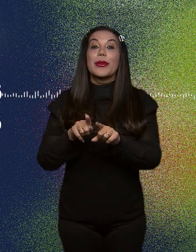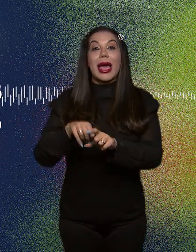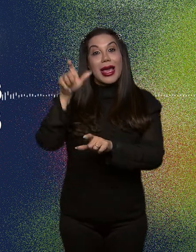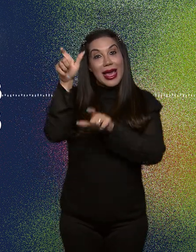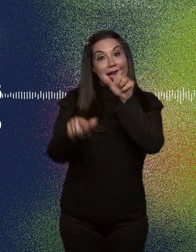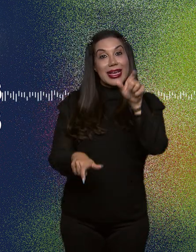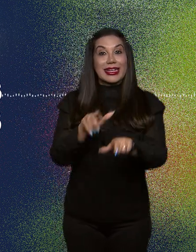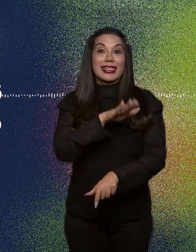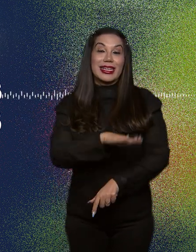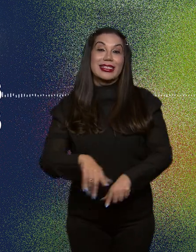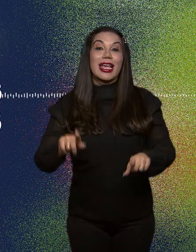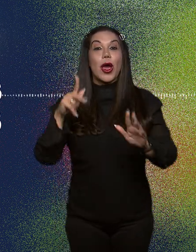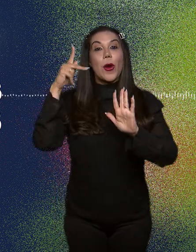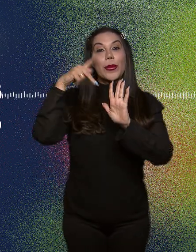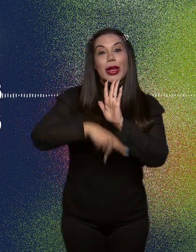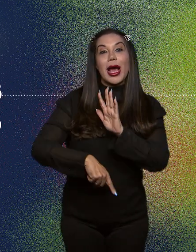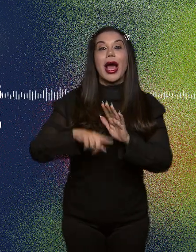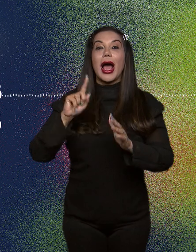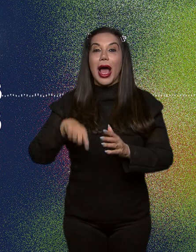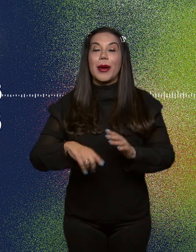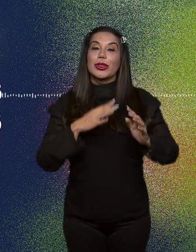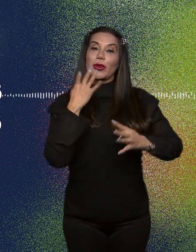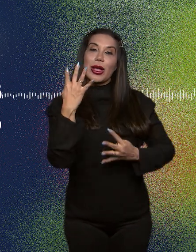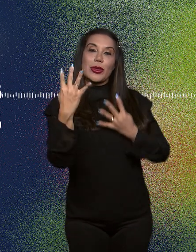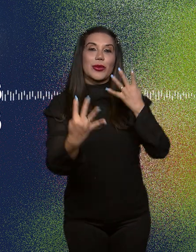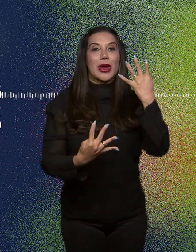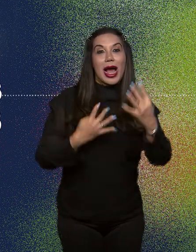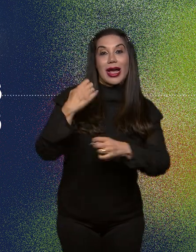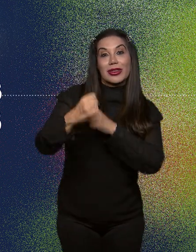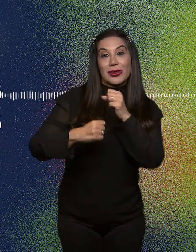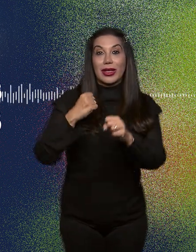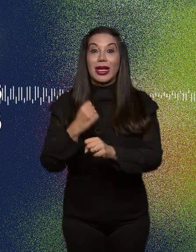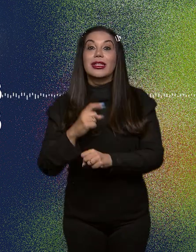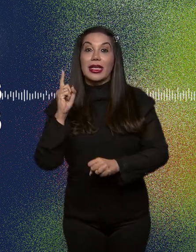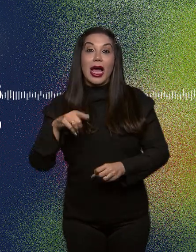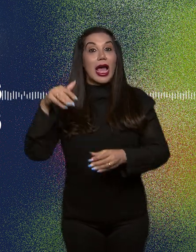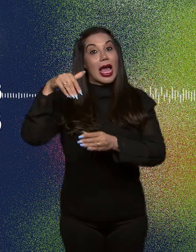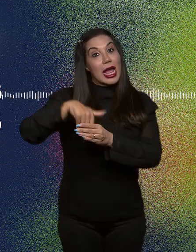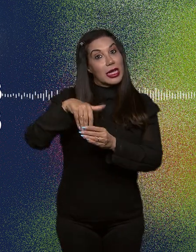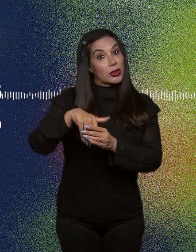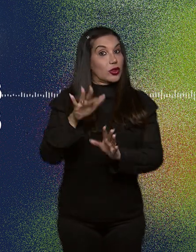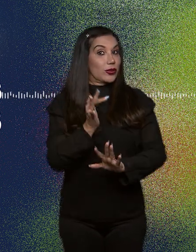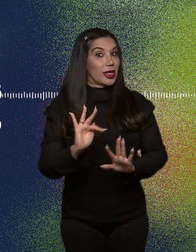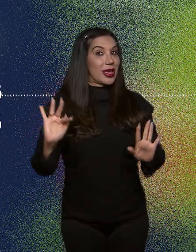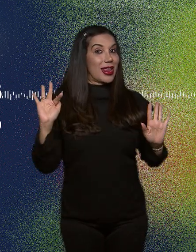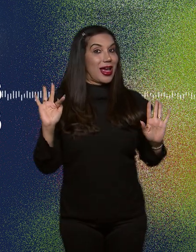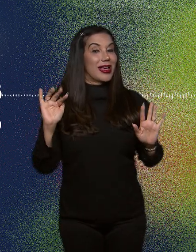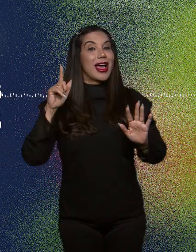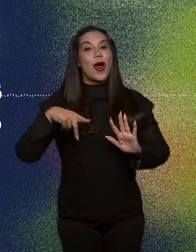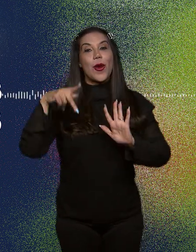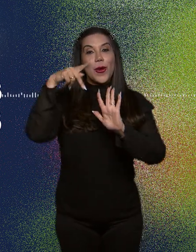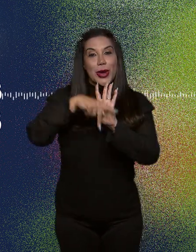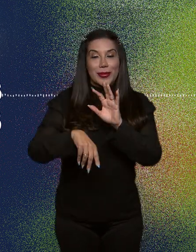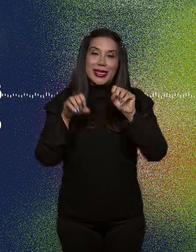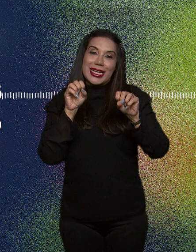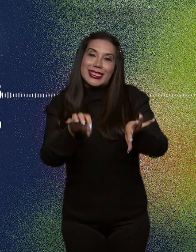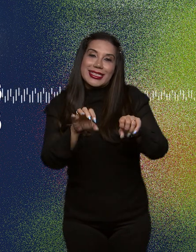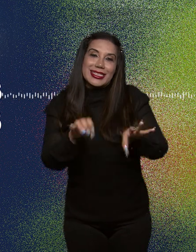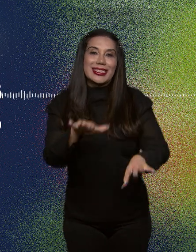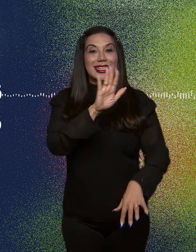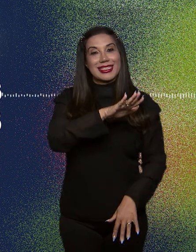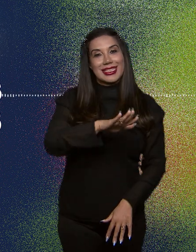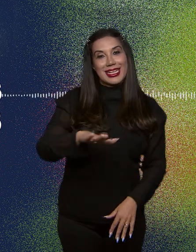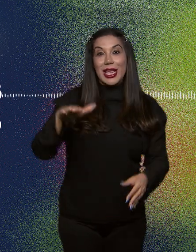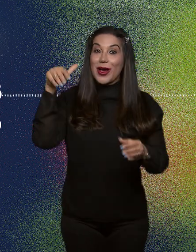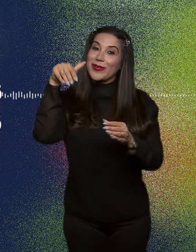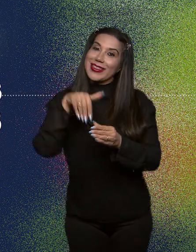Eleitor Mirim, que é um programa que acontece de 4 em 4 anos, só quando tem eleições federais, que é um programa que ensina